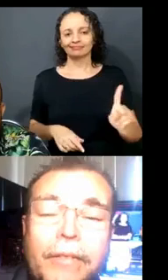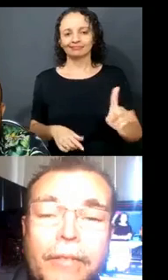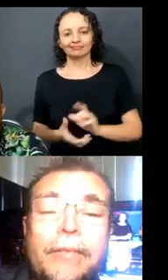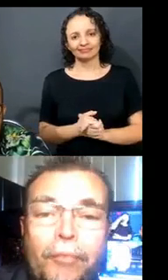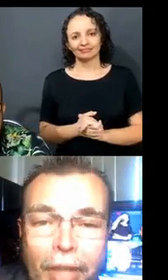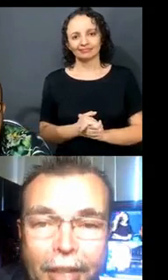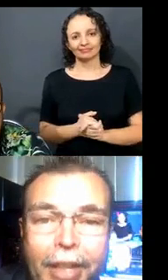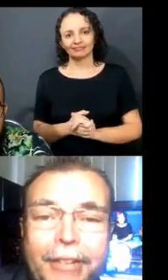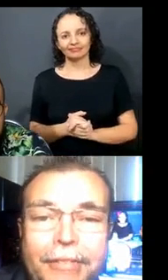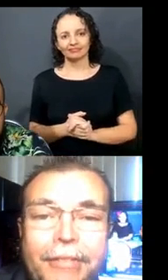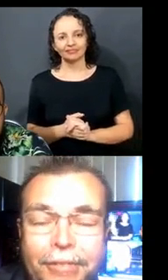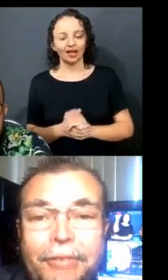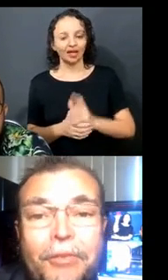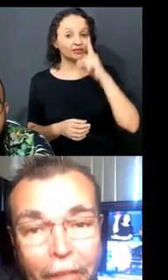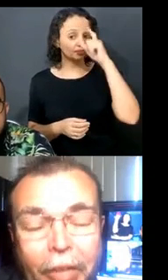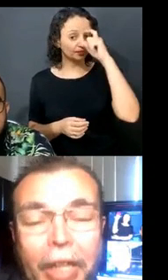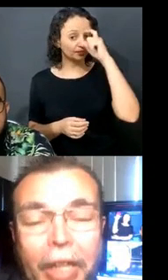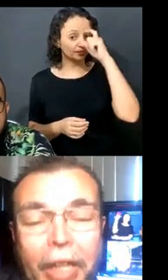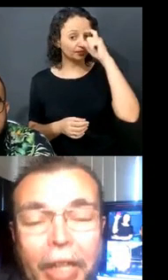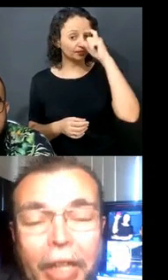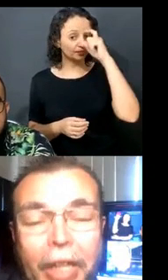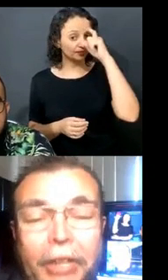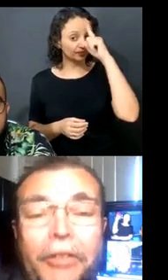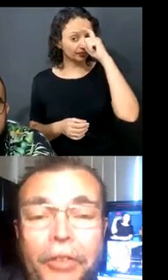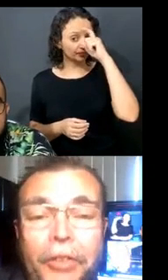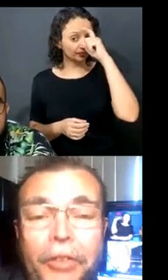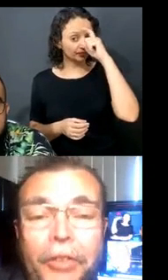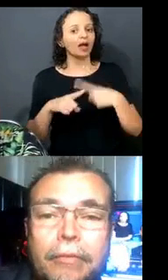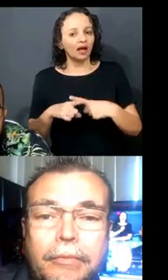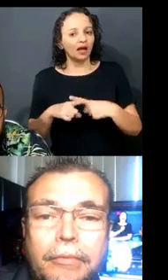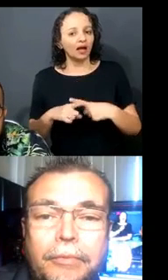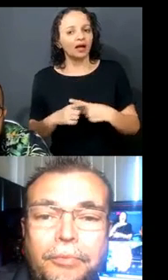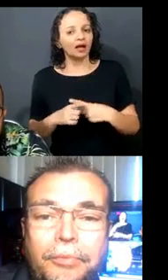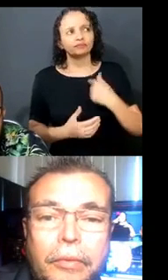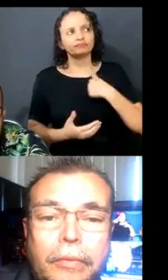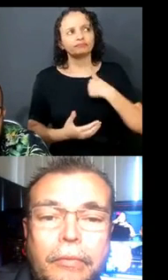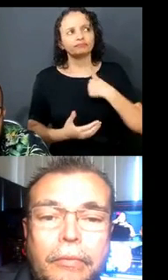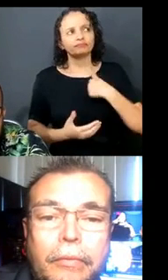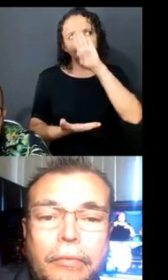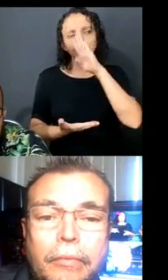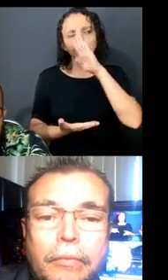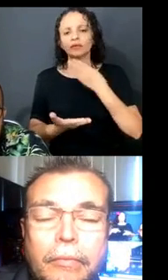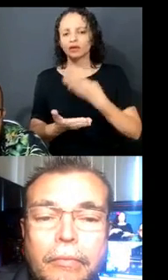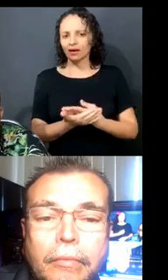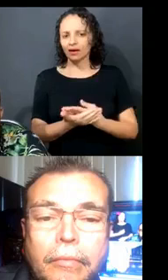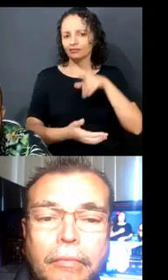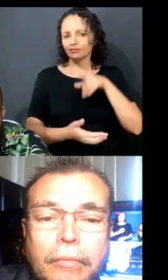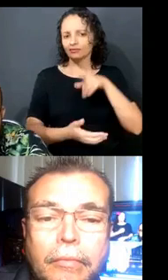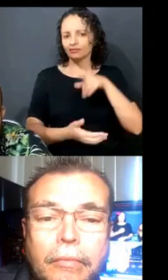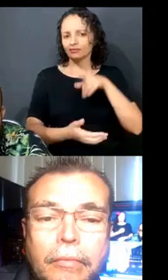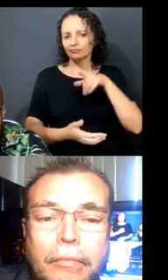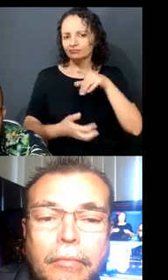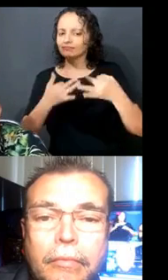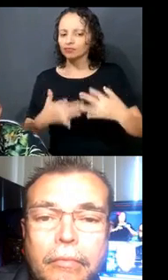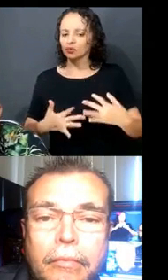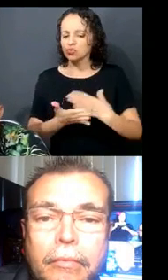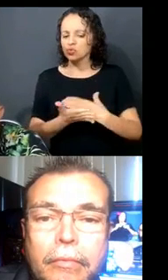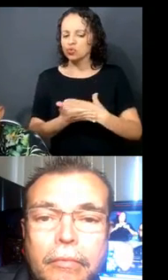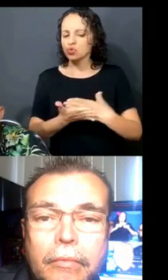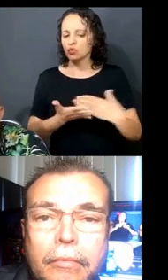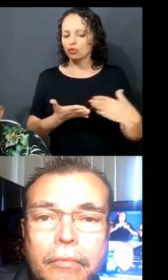Entendeu? Vai ficar difícil, né? Porque eu creio, né, como você falou no início, na sua